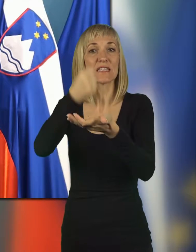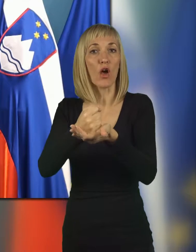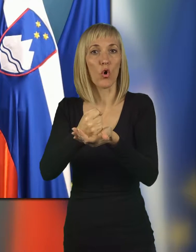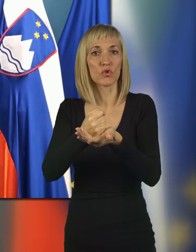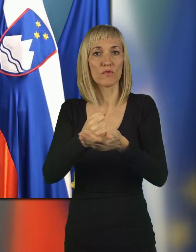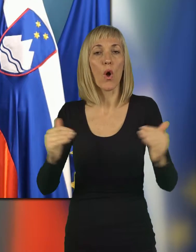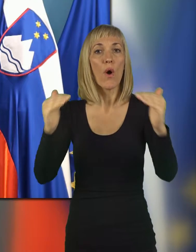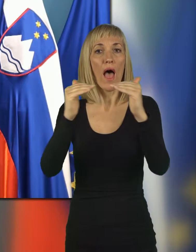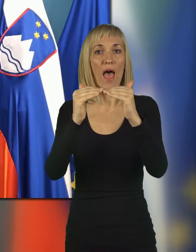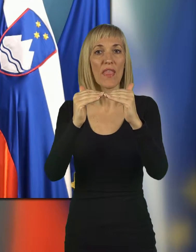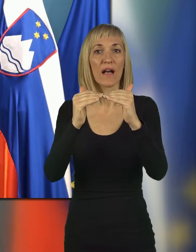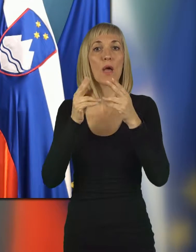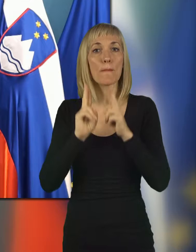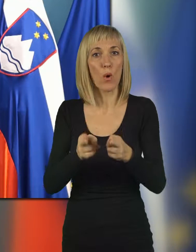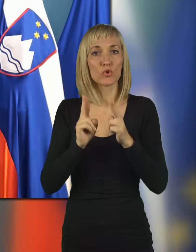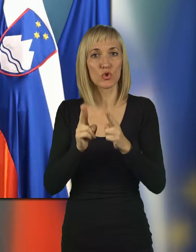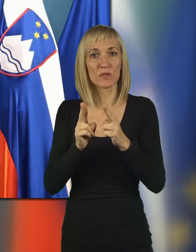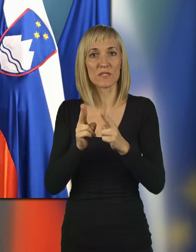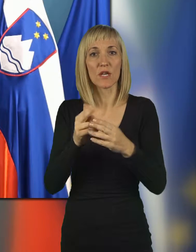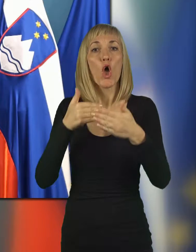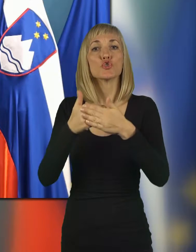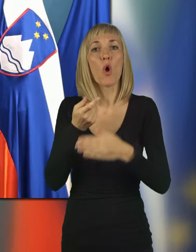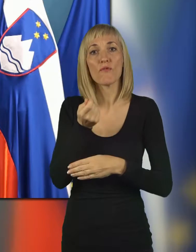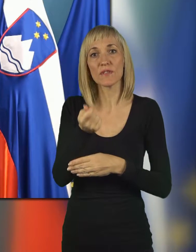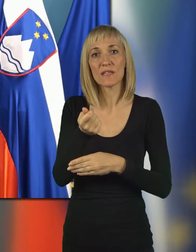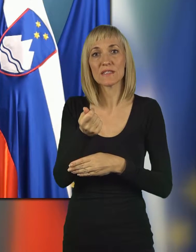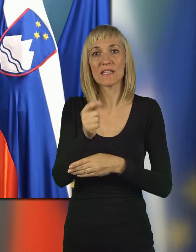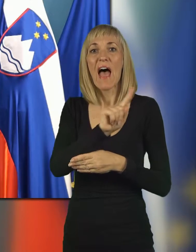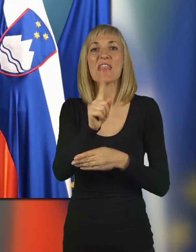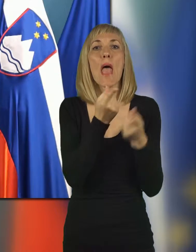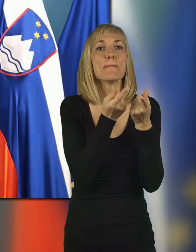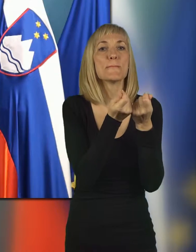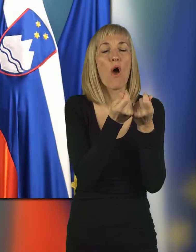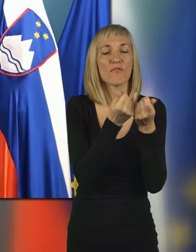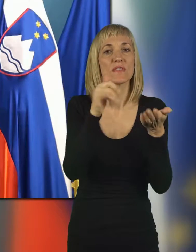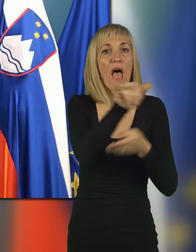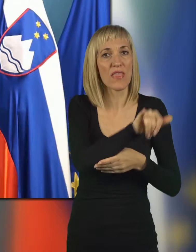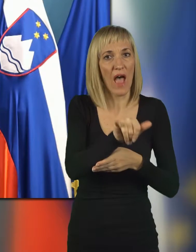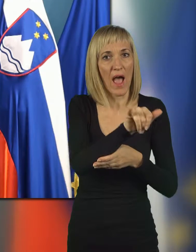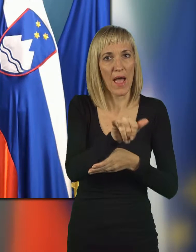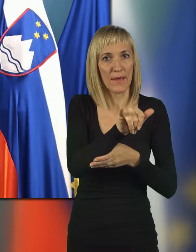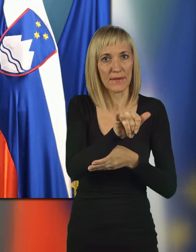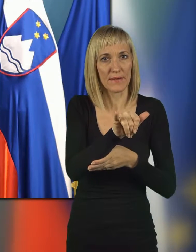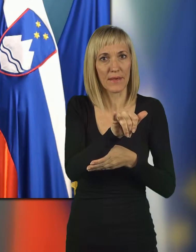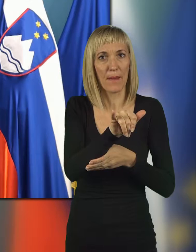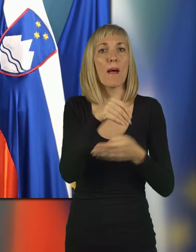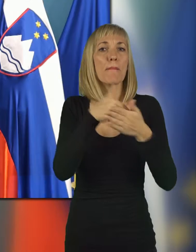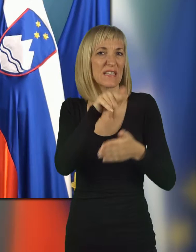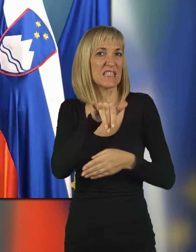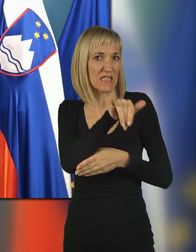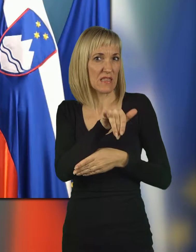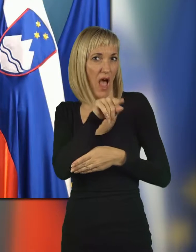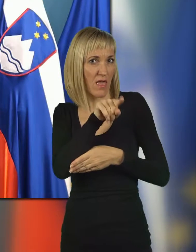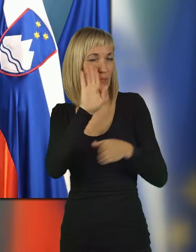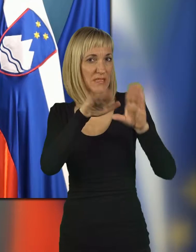zagotovitev enakih možnosti sofinanciranja neprofitne najemnine pri najemnikih neprofitnih stanovanj